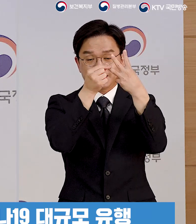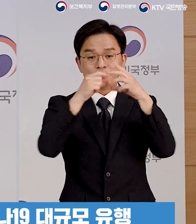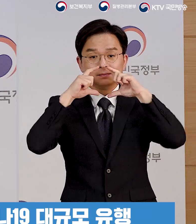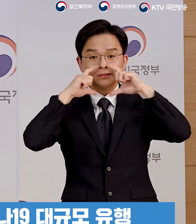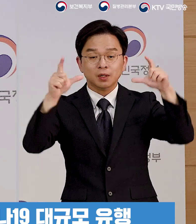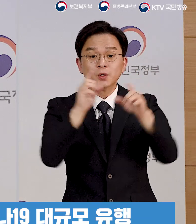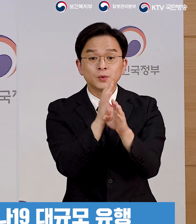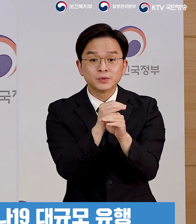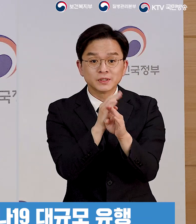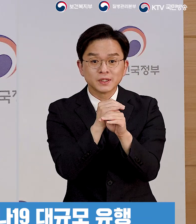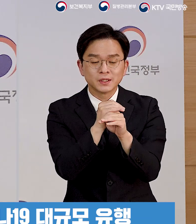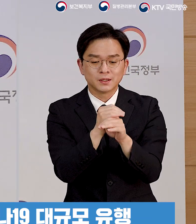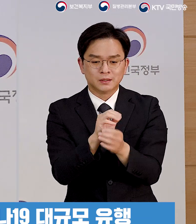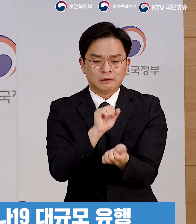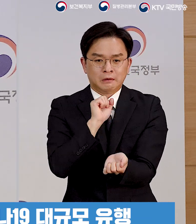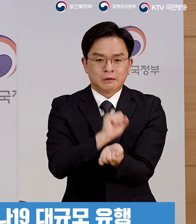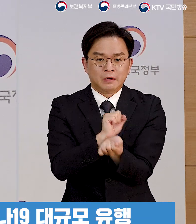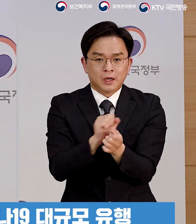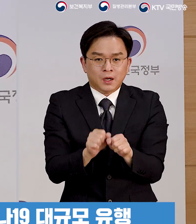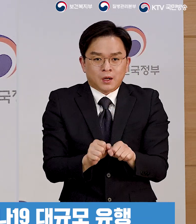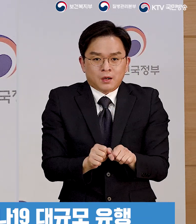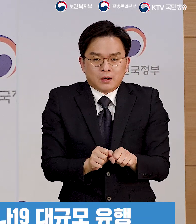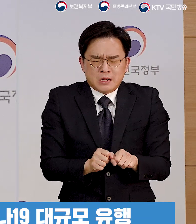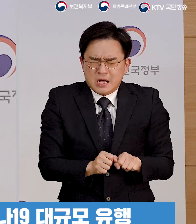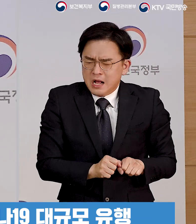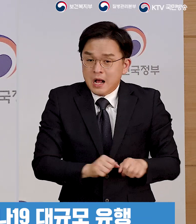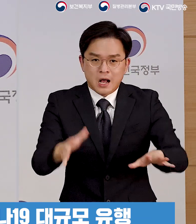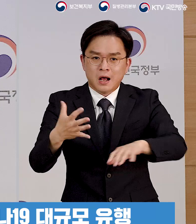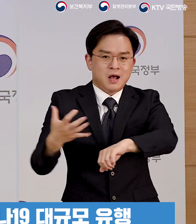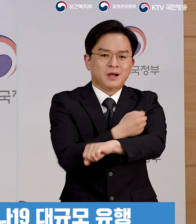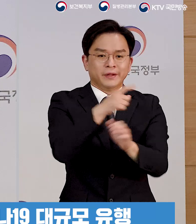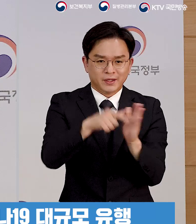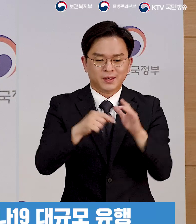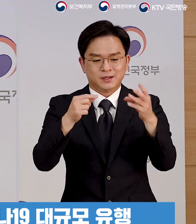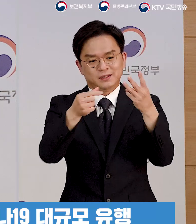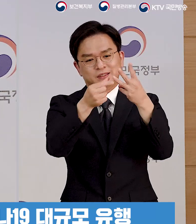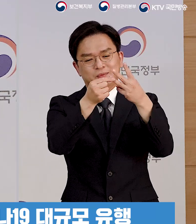3단계는 코로나19가 대규모로 유행하는 상황입니다.